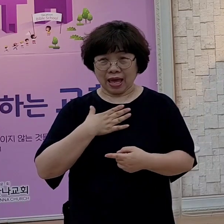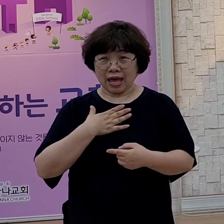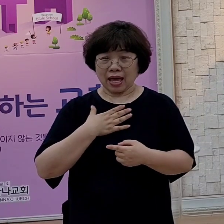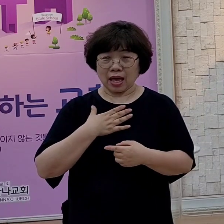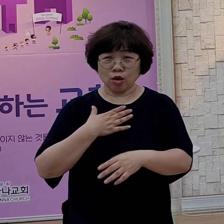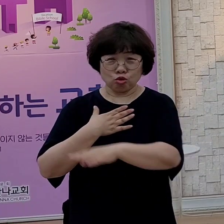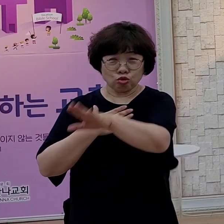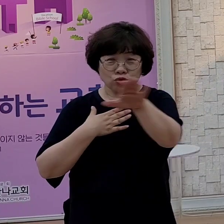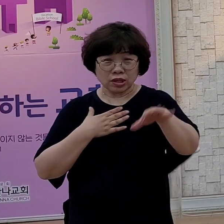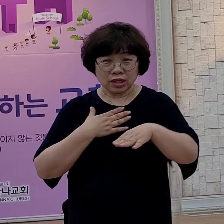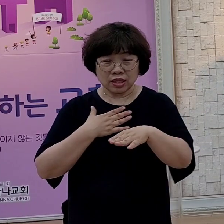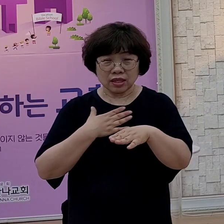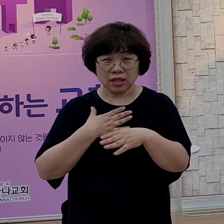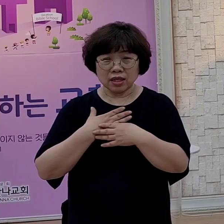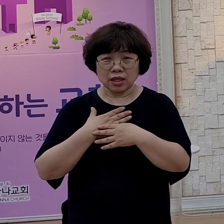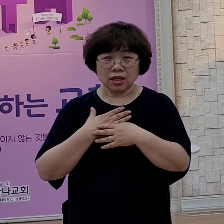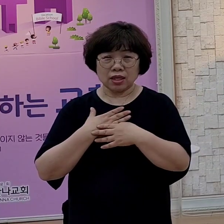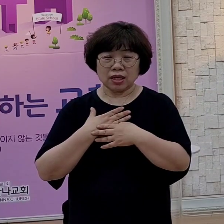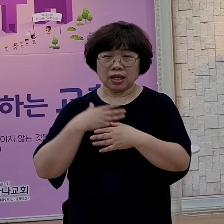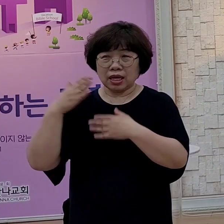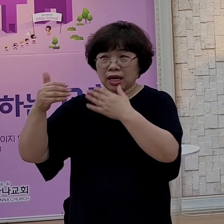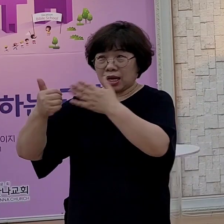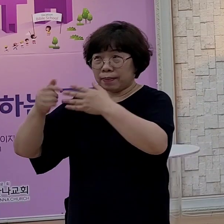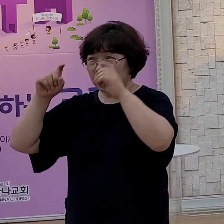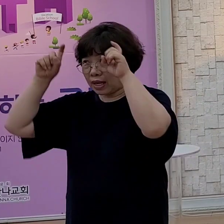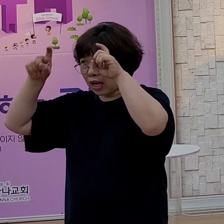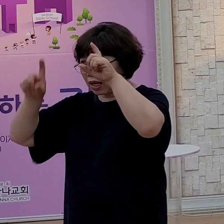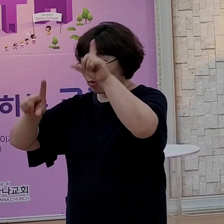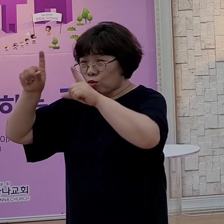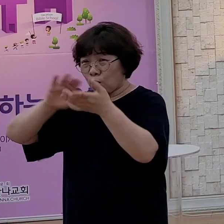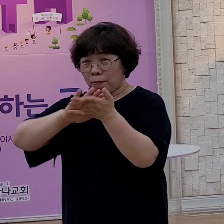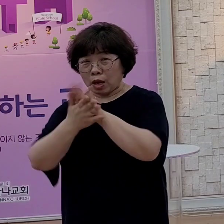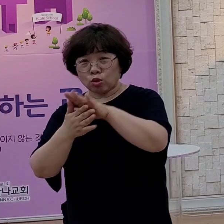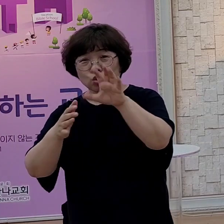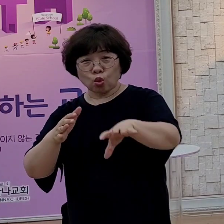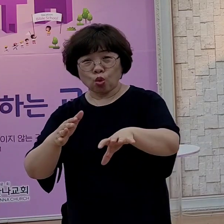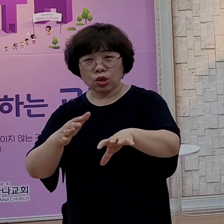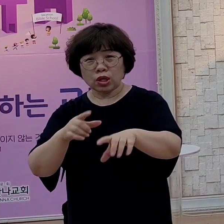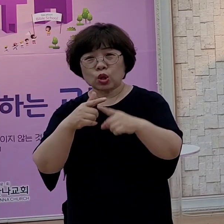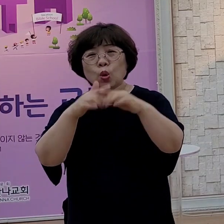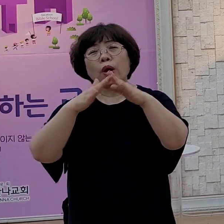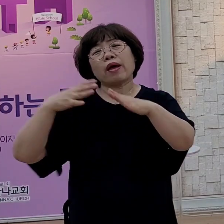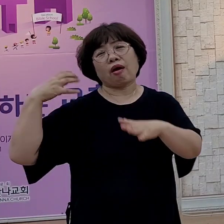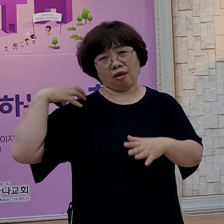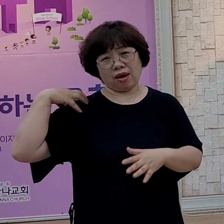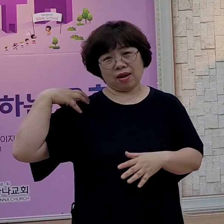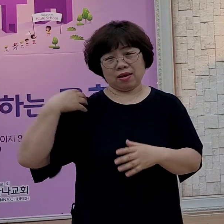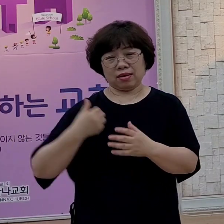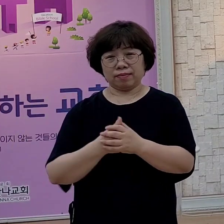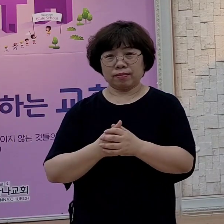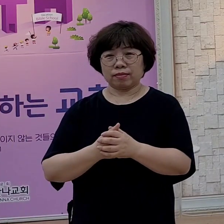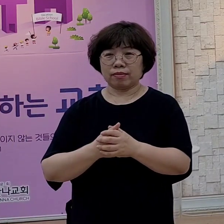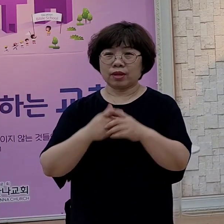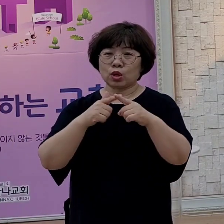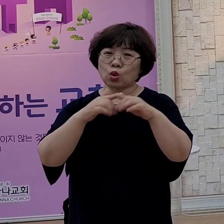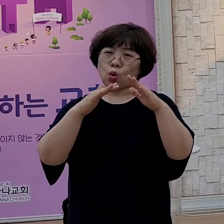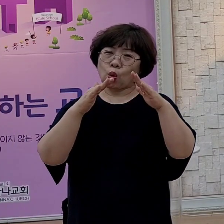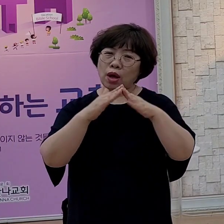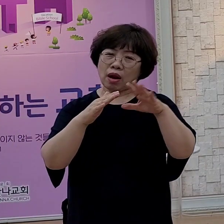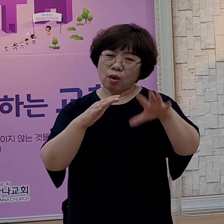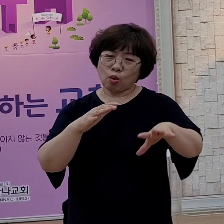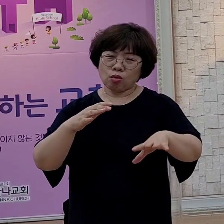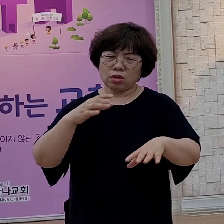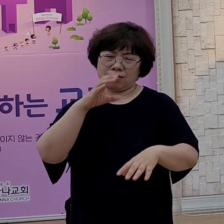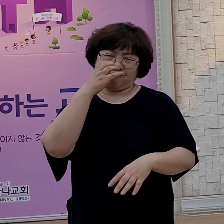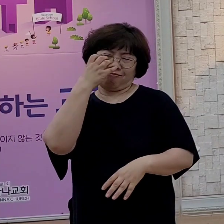하나님의 양으로 바꾸는 곳입니다. 참 이 교회라는 곳이 신기하기도